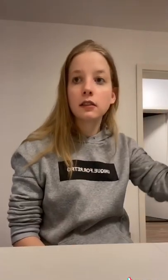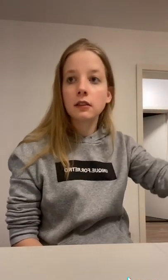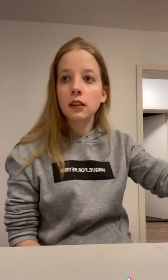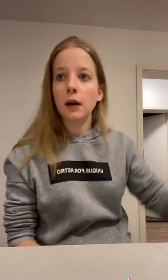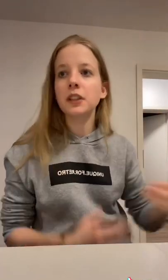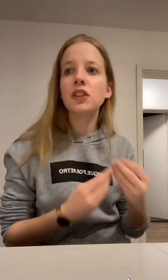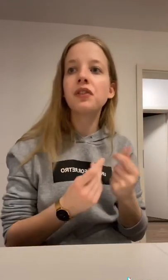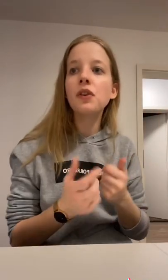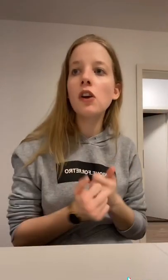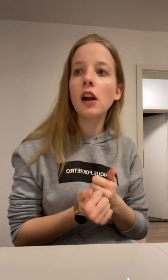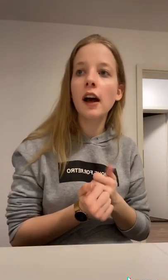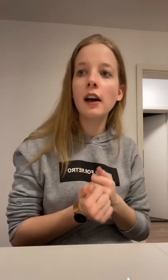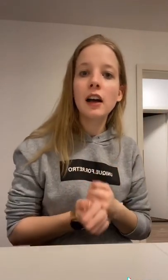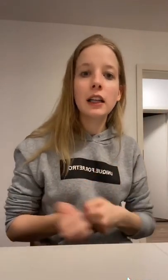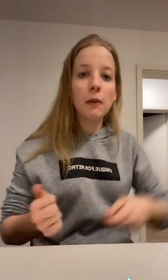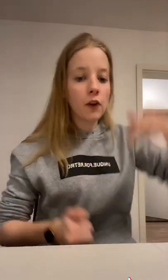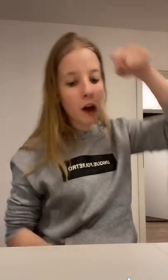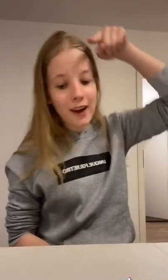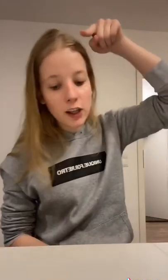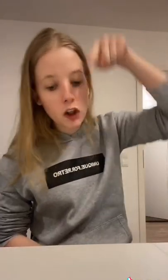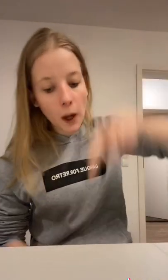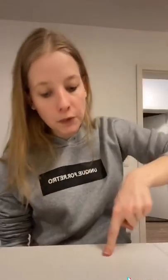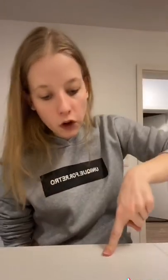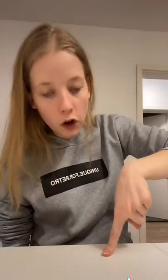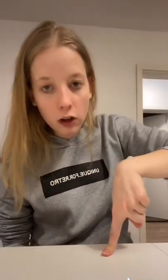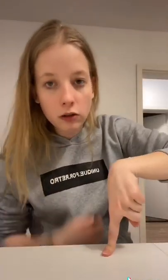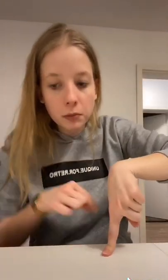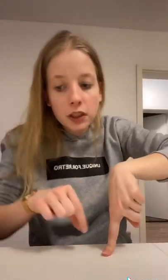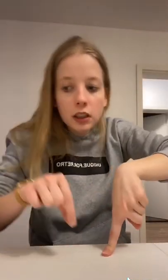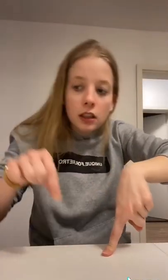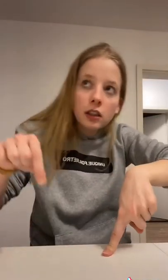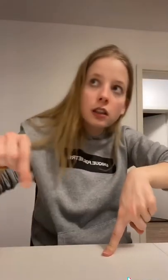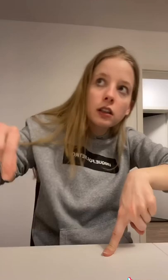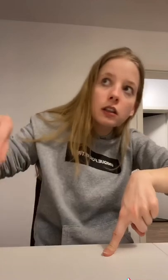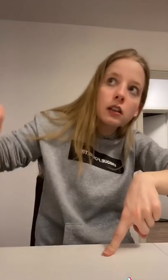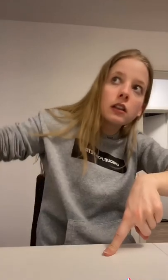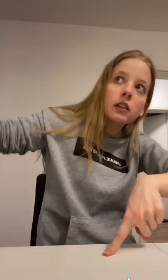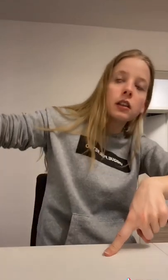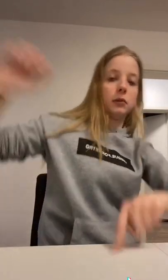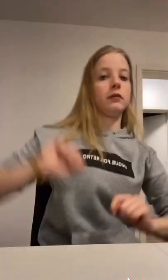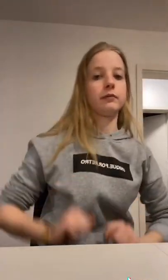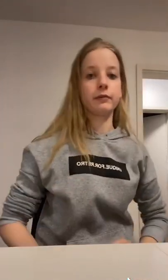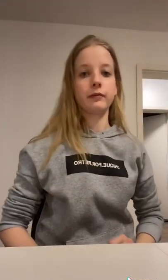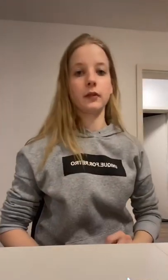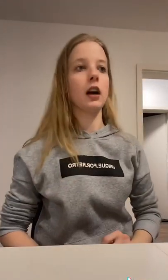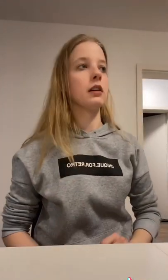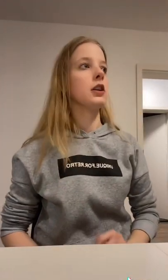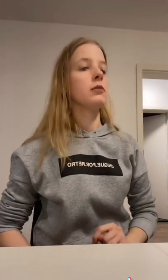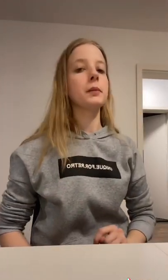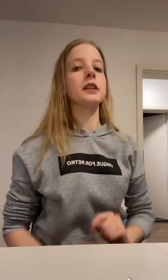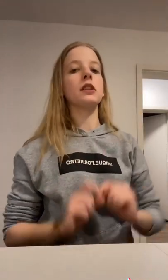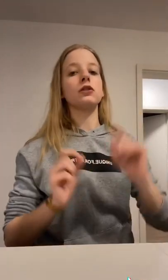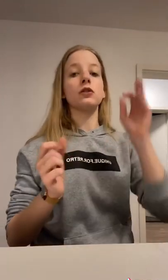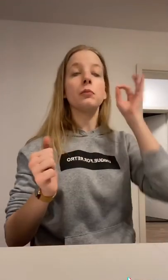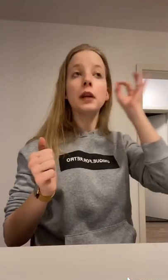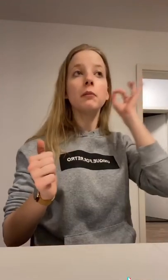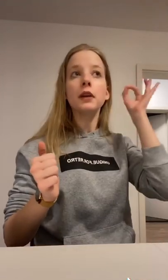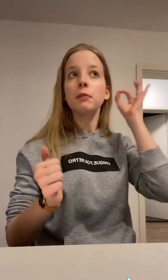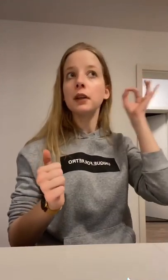Habe ich das Gefühl, jemand würde auf einen Knopf drücken und beep. Ja. Manchmal ist es auch so ein piep, piep, piep, piep,